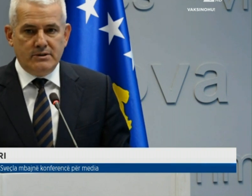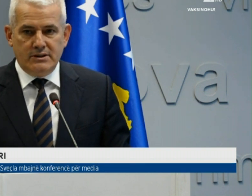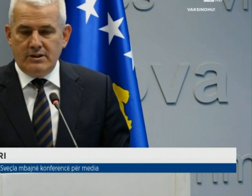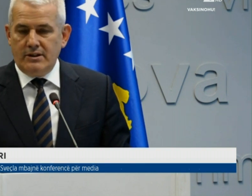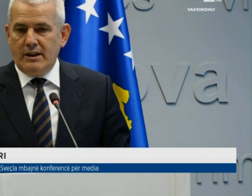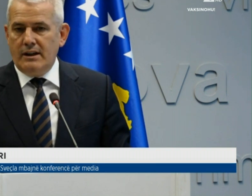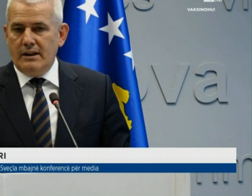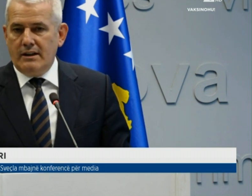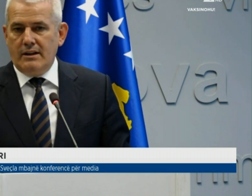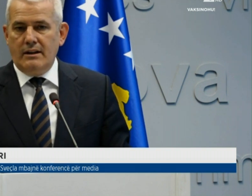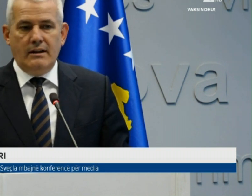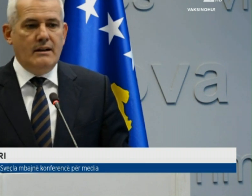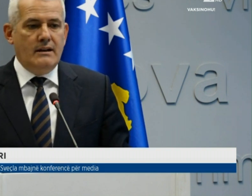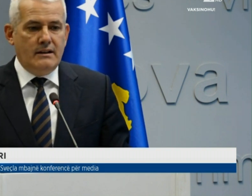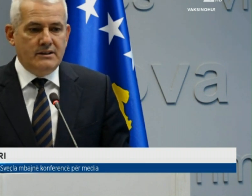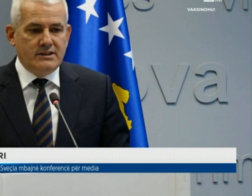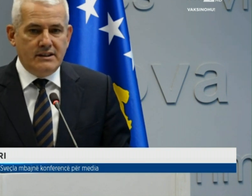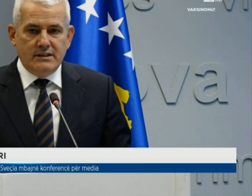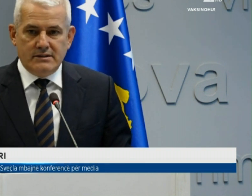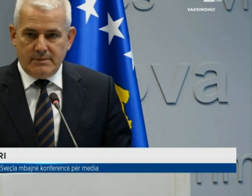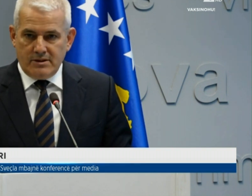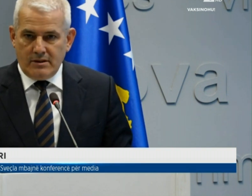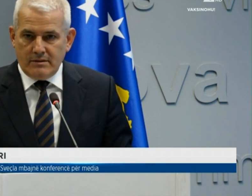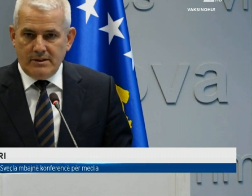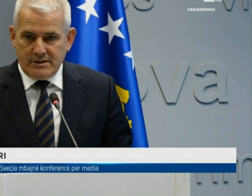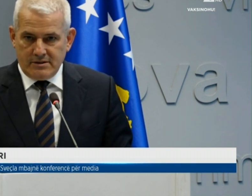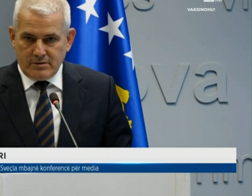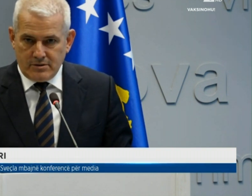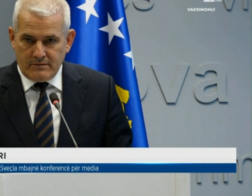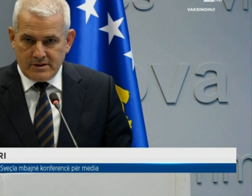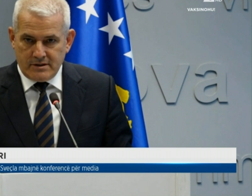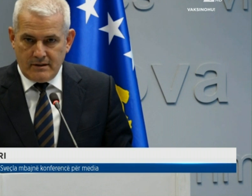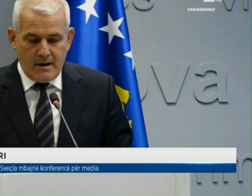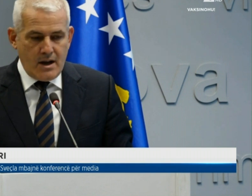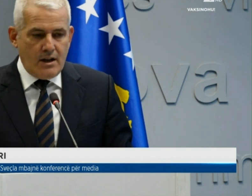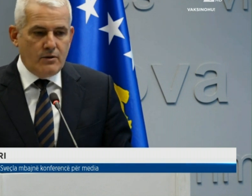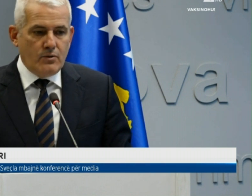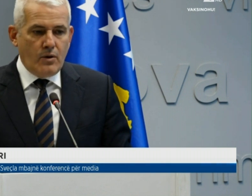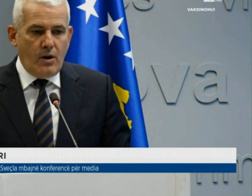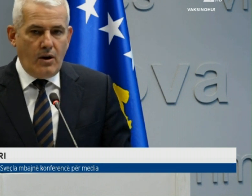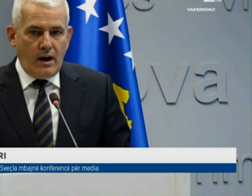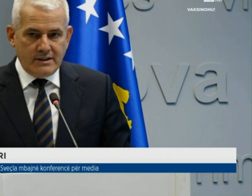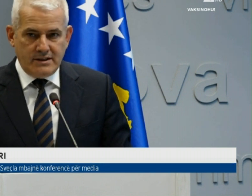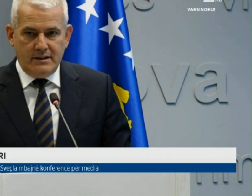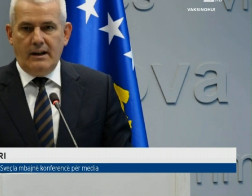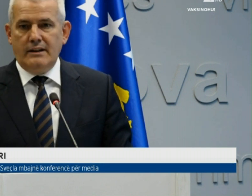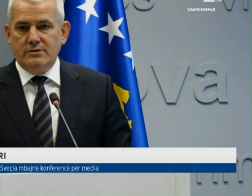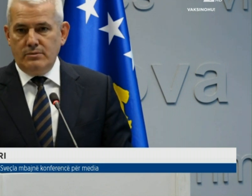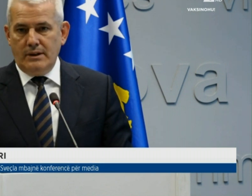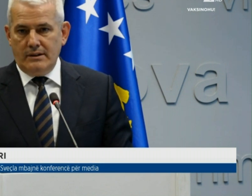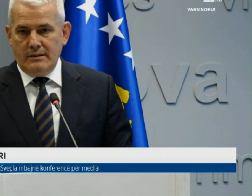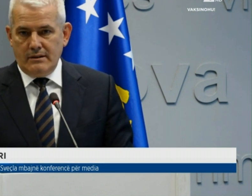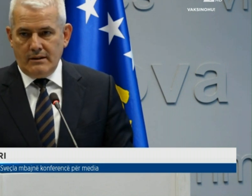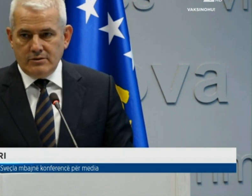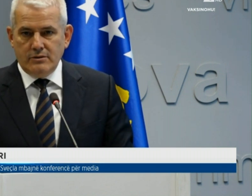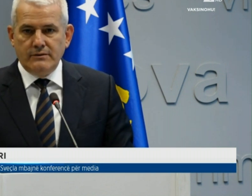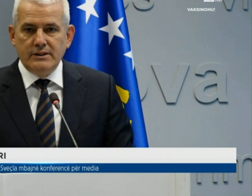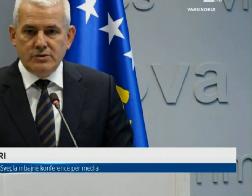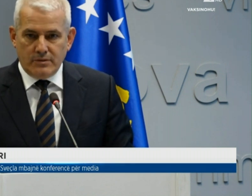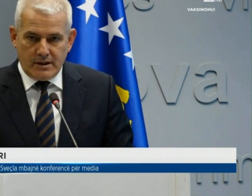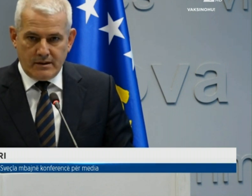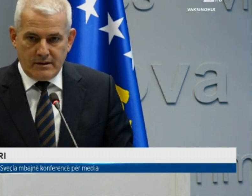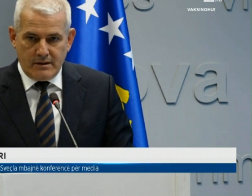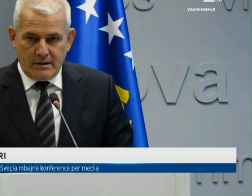në dispozicion edhe njësit specialit policisë Kosovës. Nuk ka asnjë arsye,